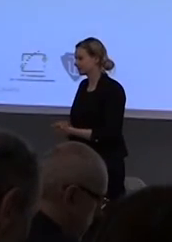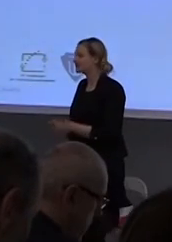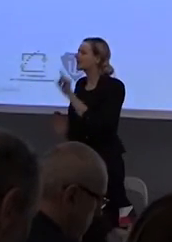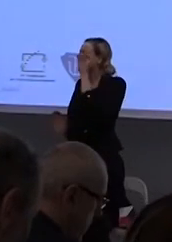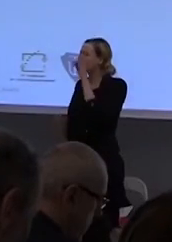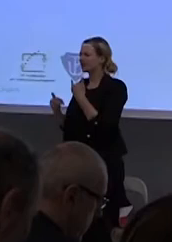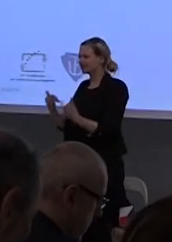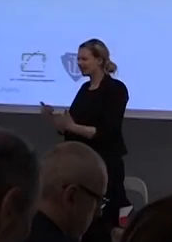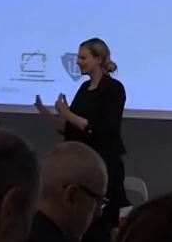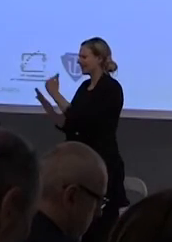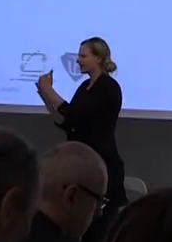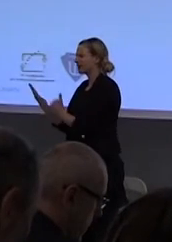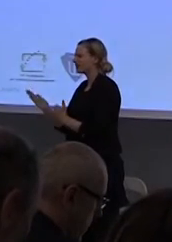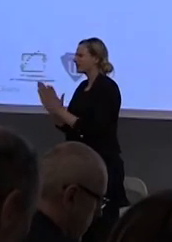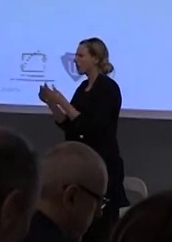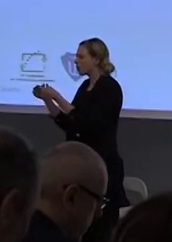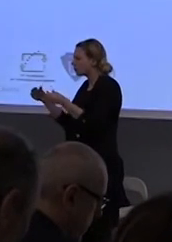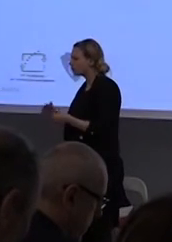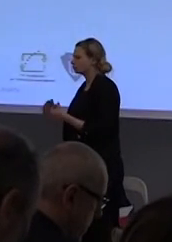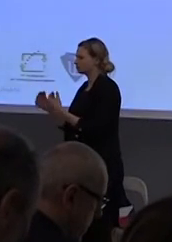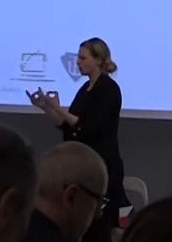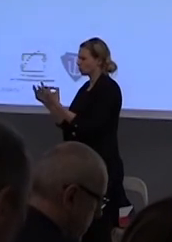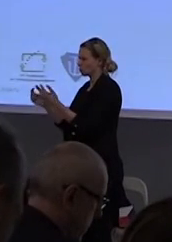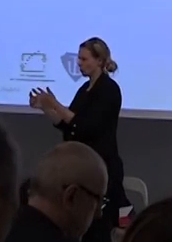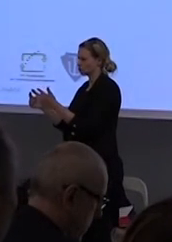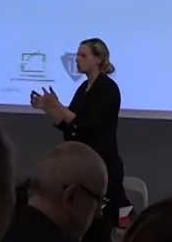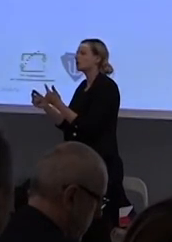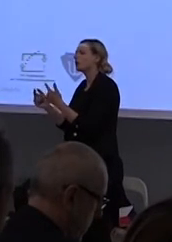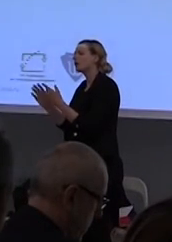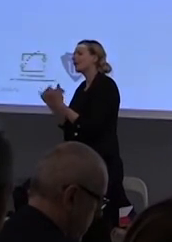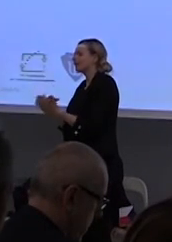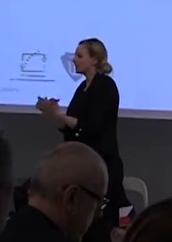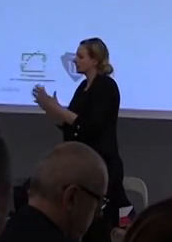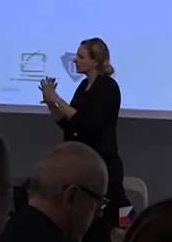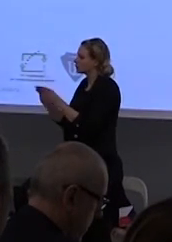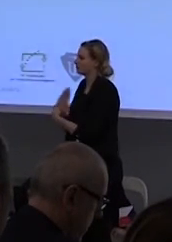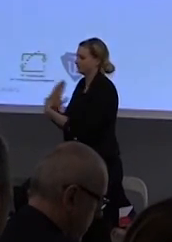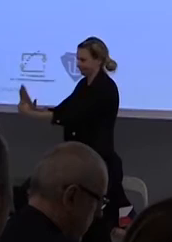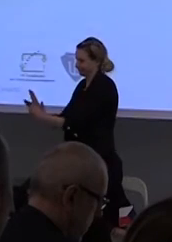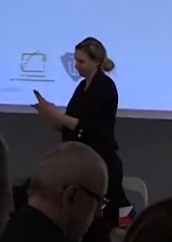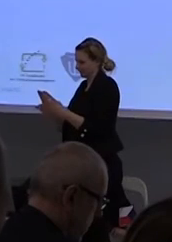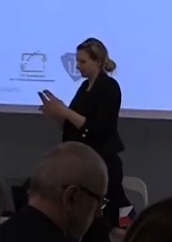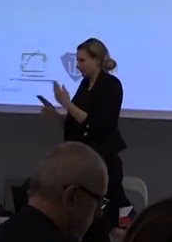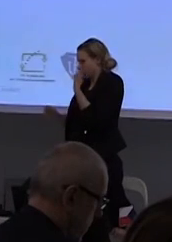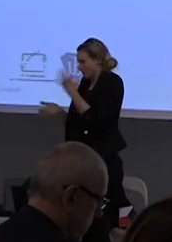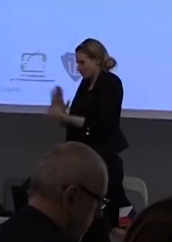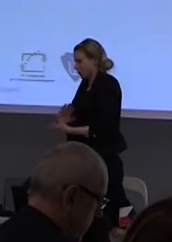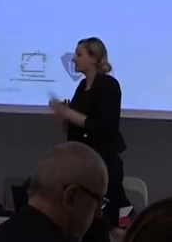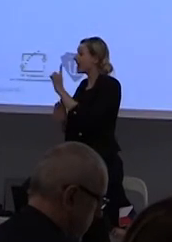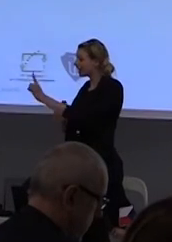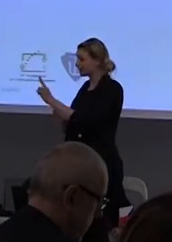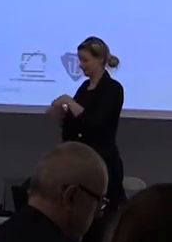takový, ale vy katalog, stejně jako všechny ostatní výstupy, naleznete po 30. červnu